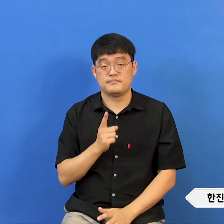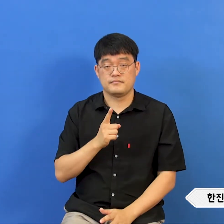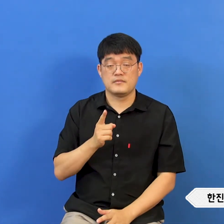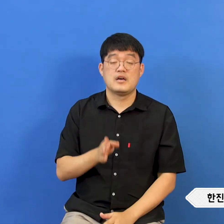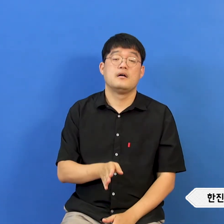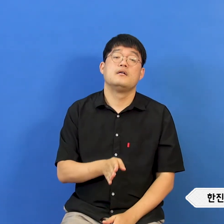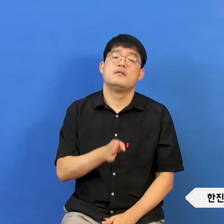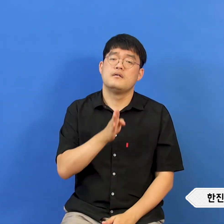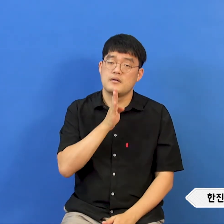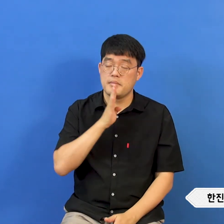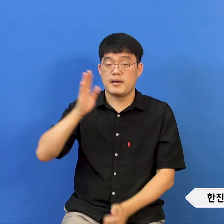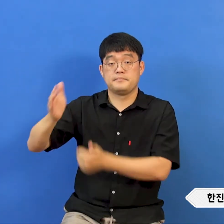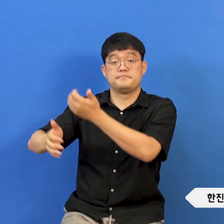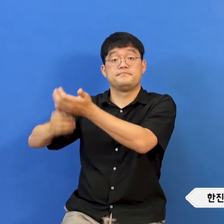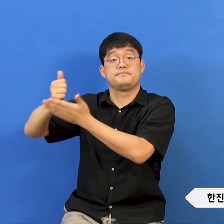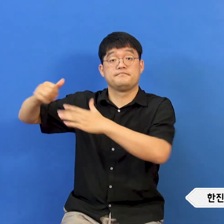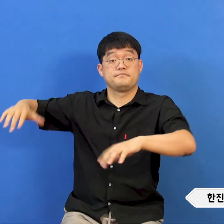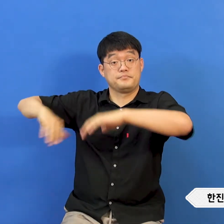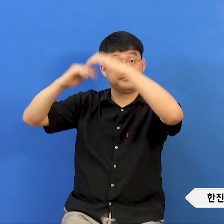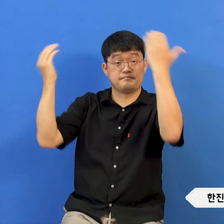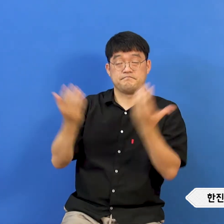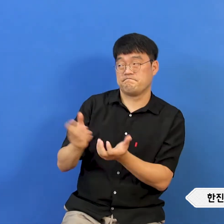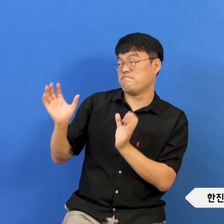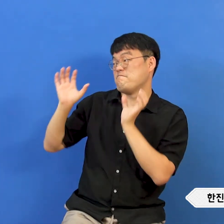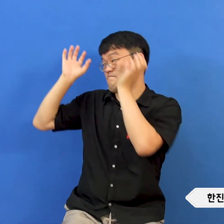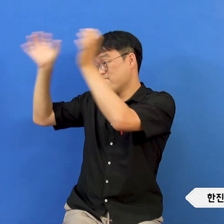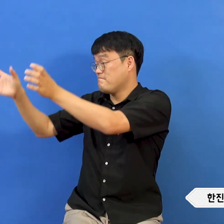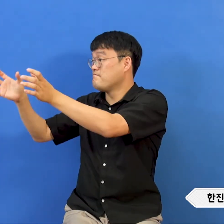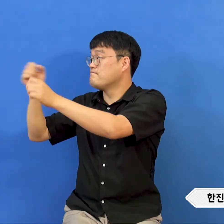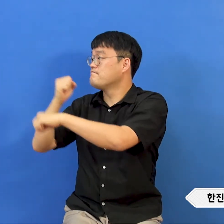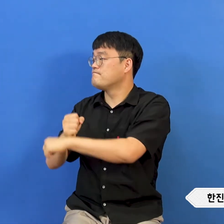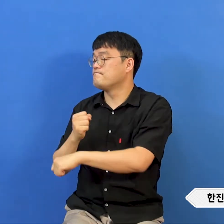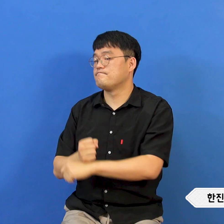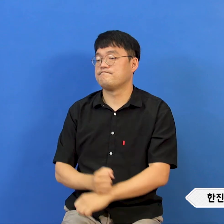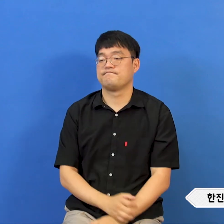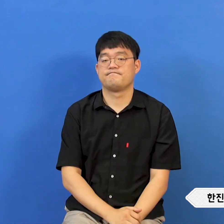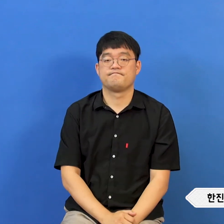정말로 하나님께 던져 맡겨버렸습니다.